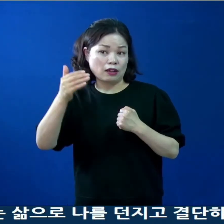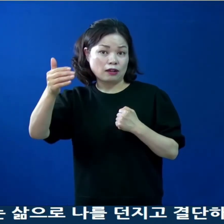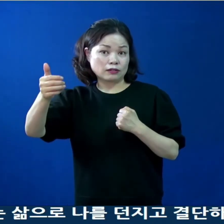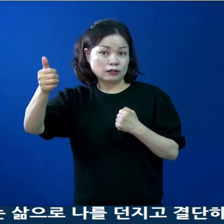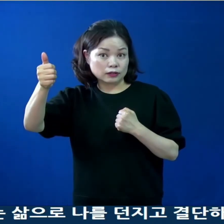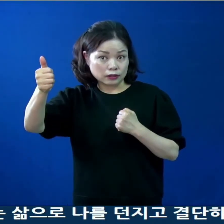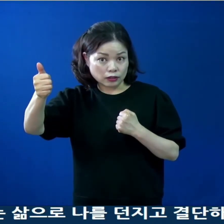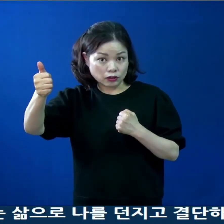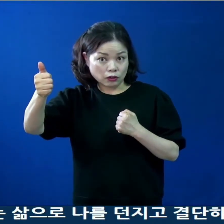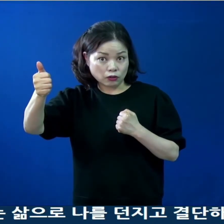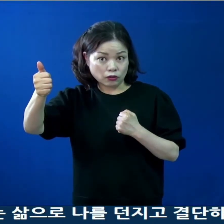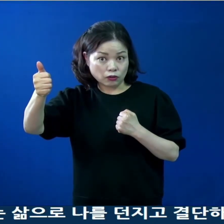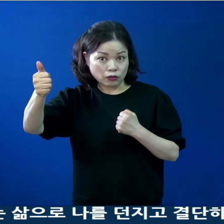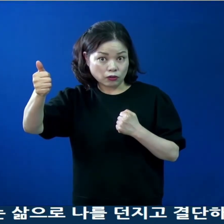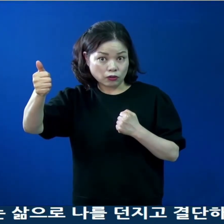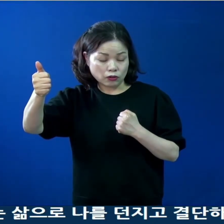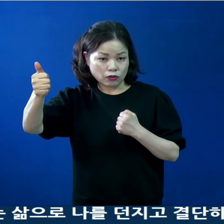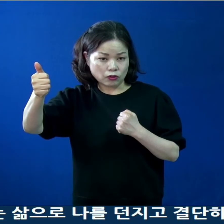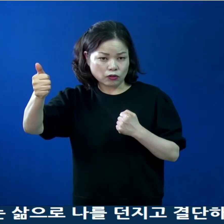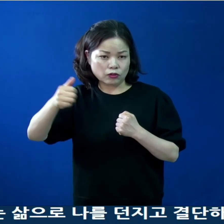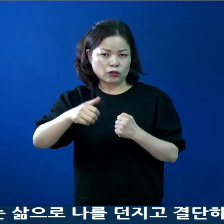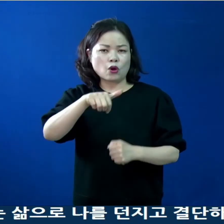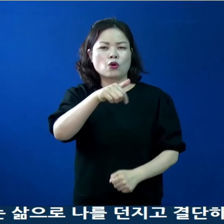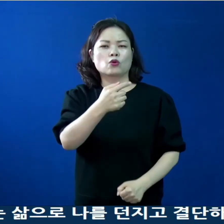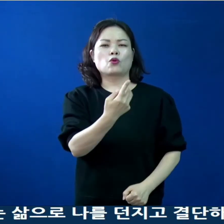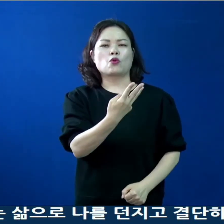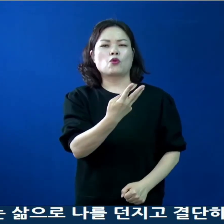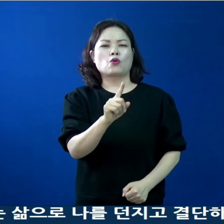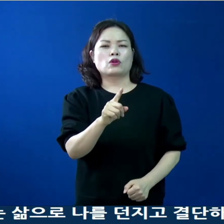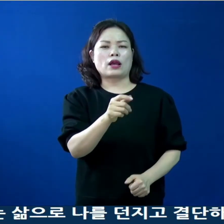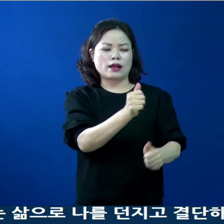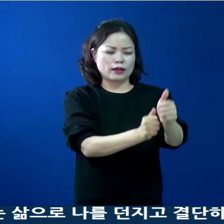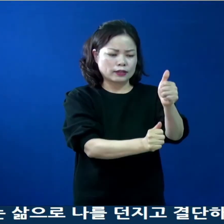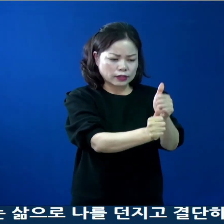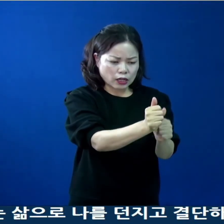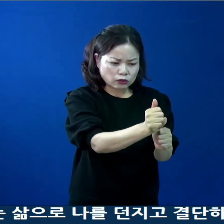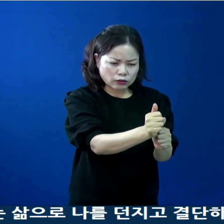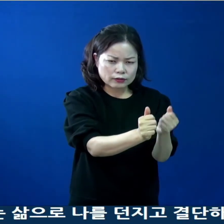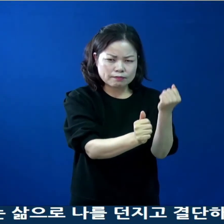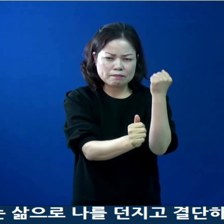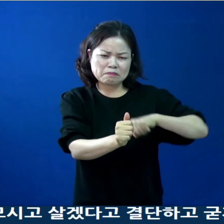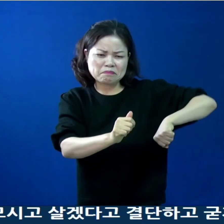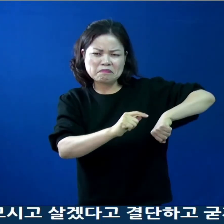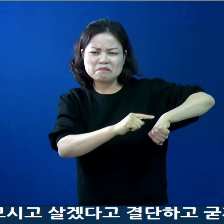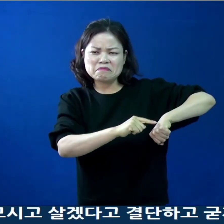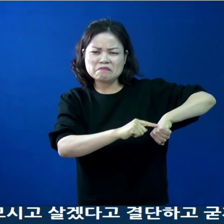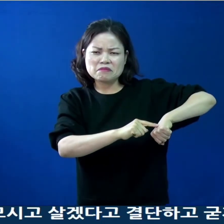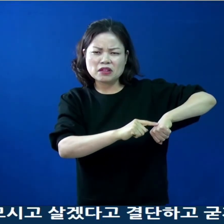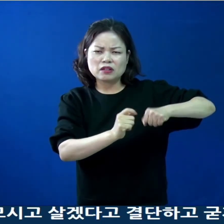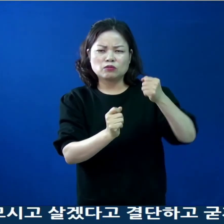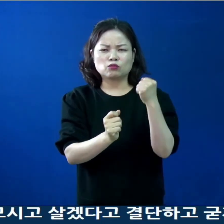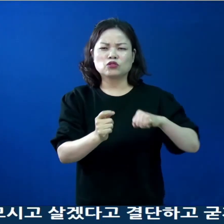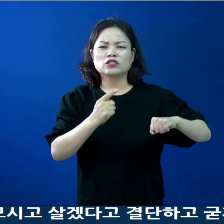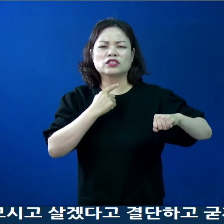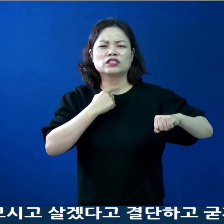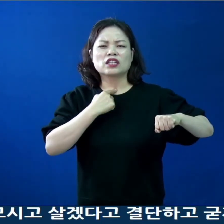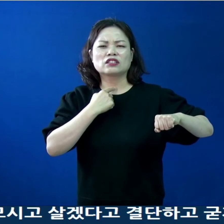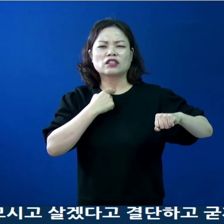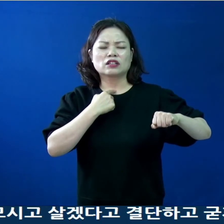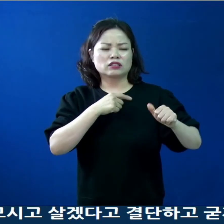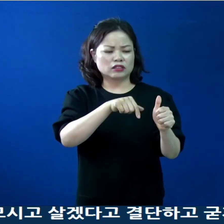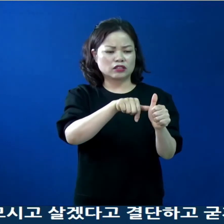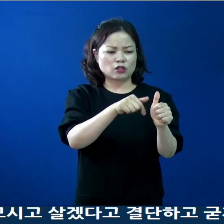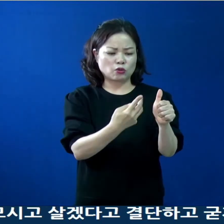하나님께서 고라 자손과 같이 하나님께 반역하고 하나님께 불순종했던 고라